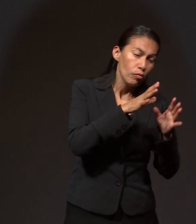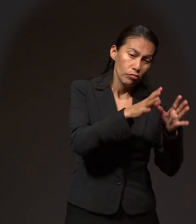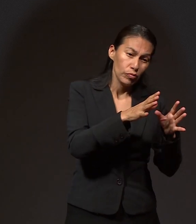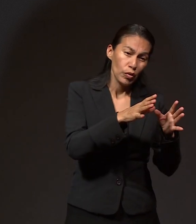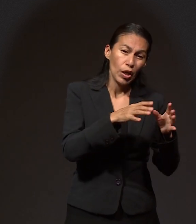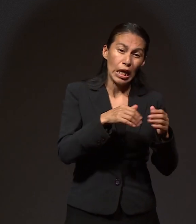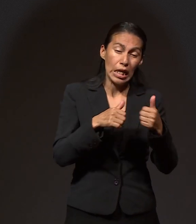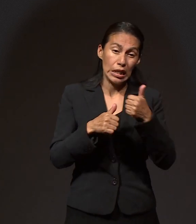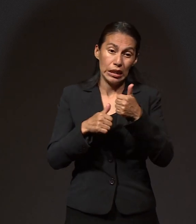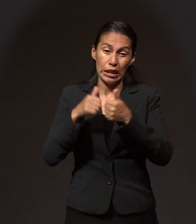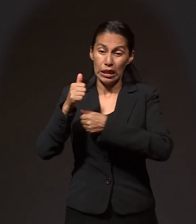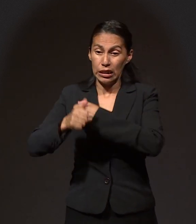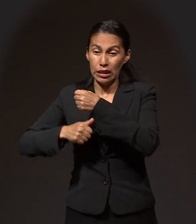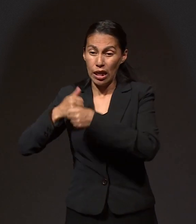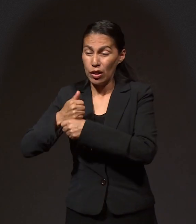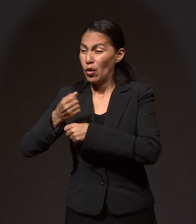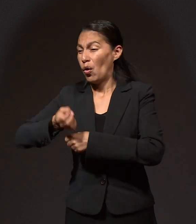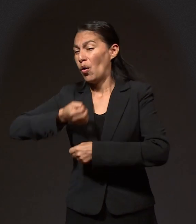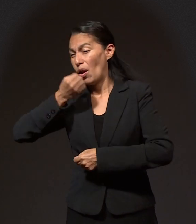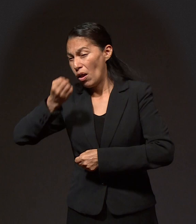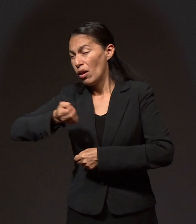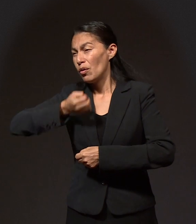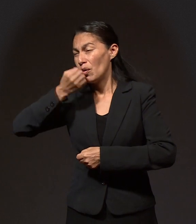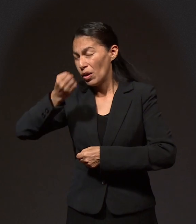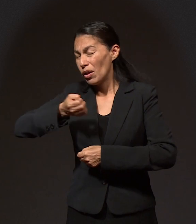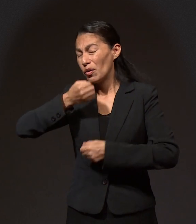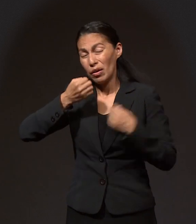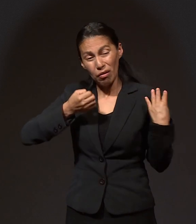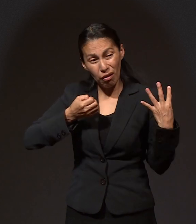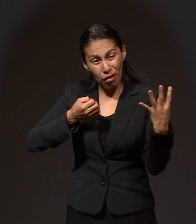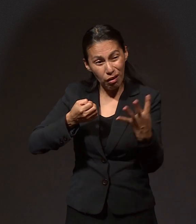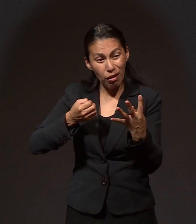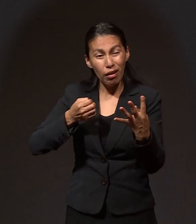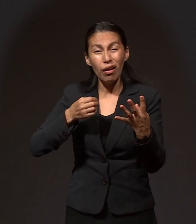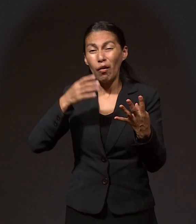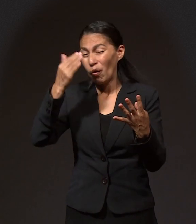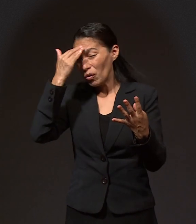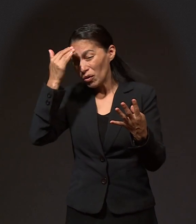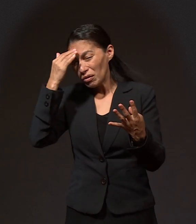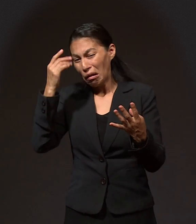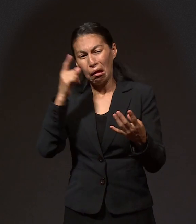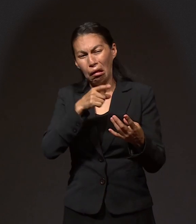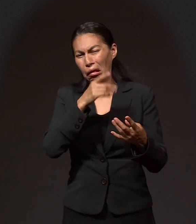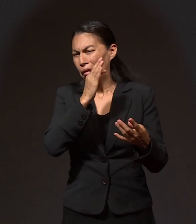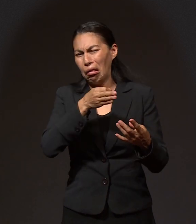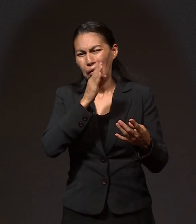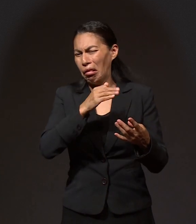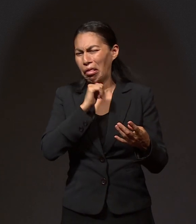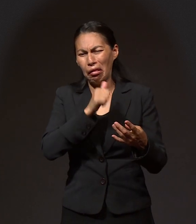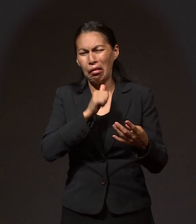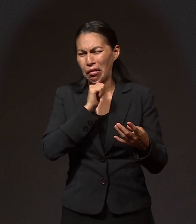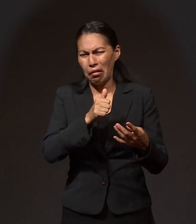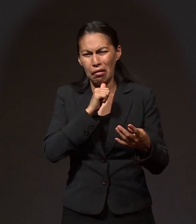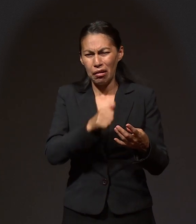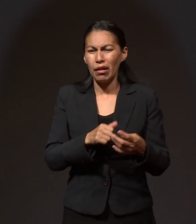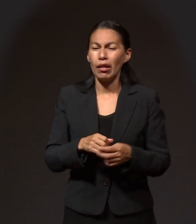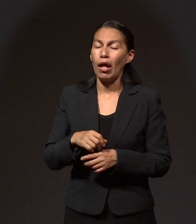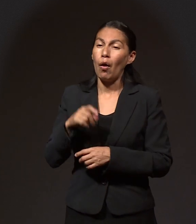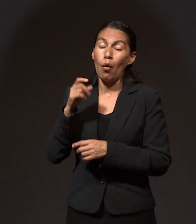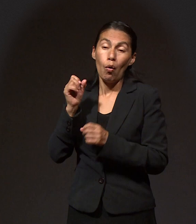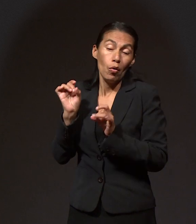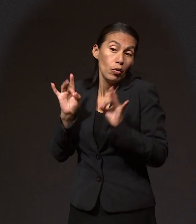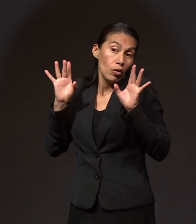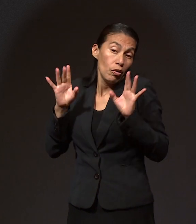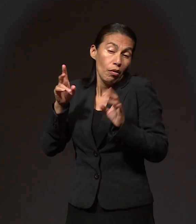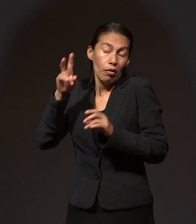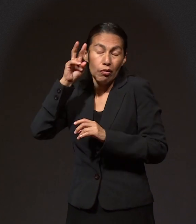Y finalmente abandonó y esa noche tuvo un sueño que estaba golpeando una roca y un ángel se aparece en visión y se sigue